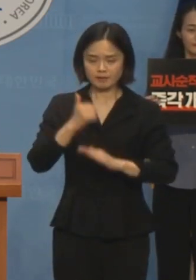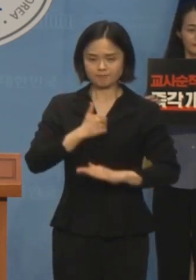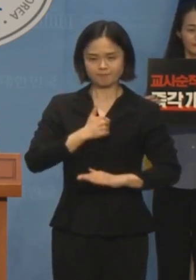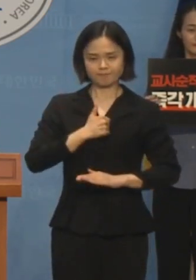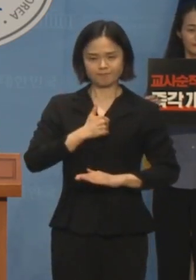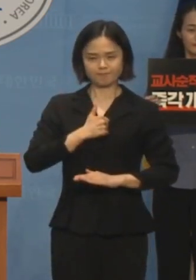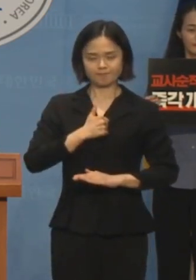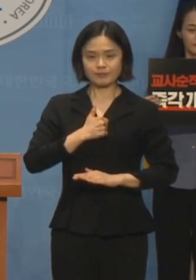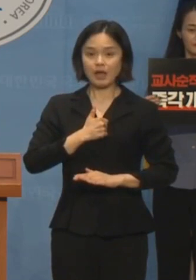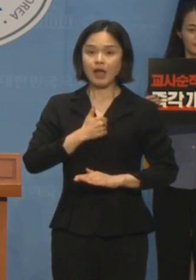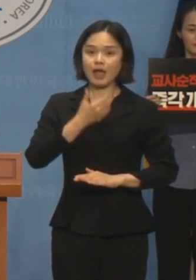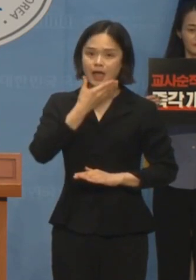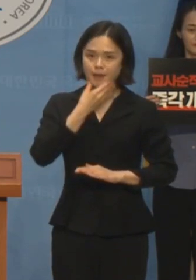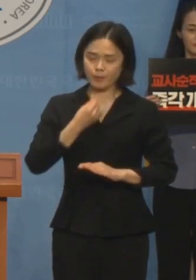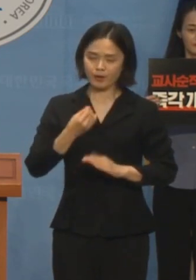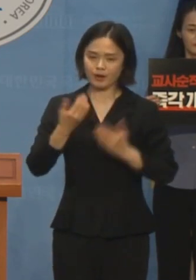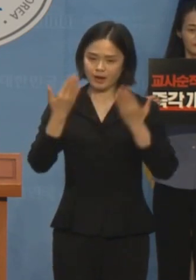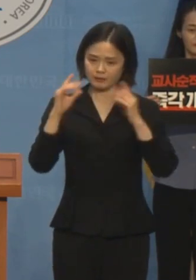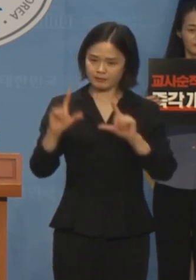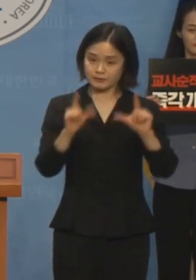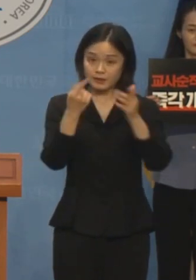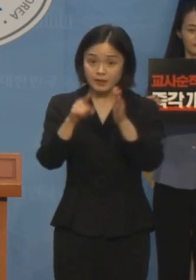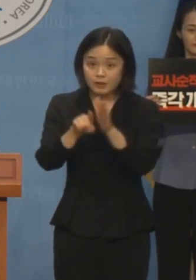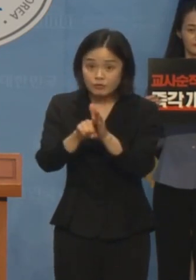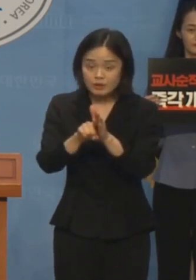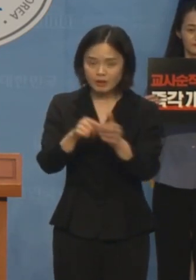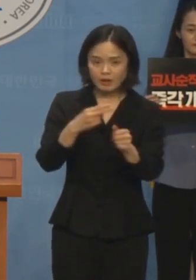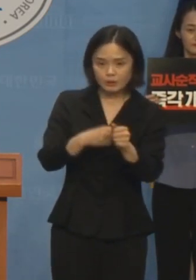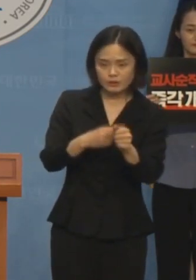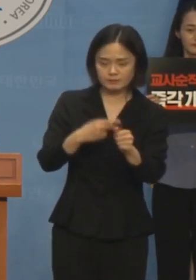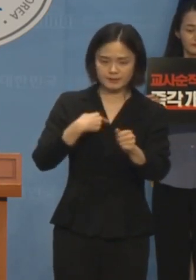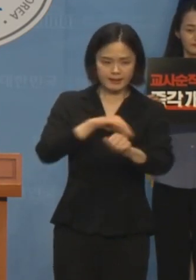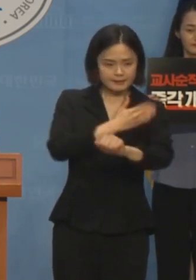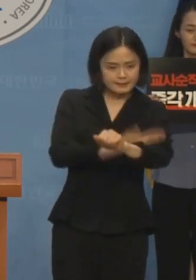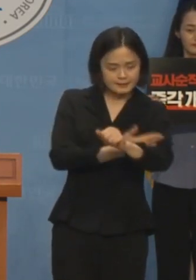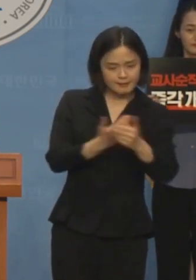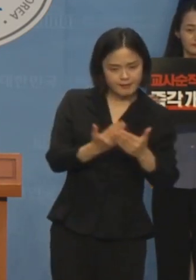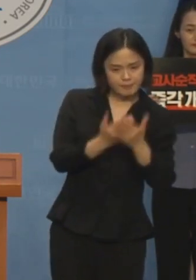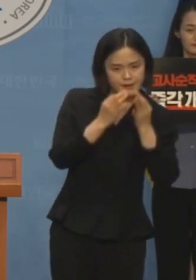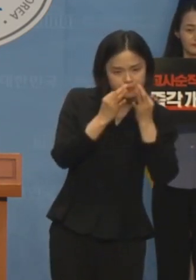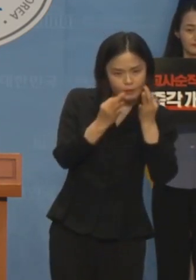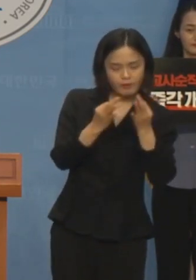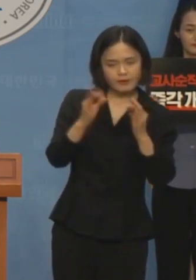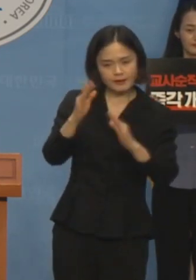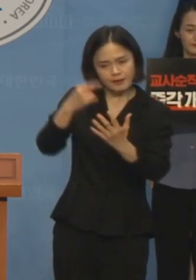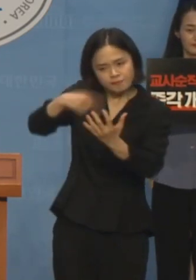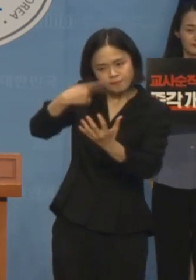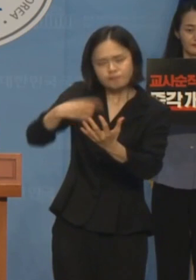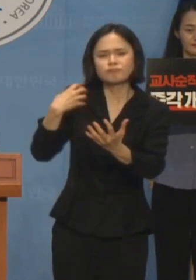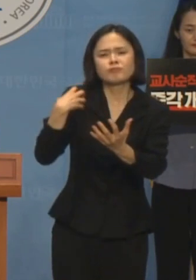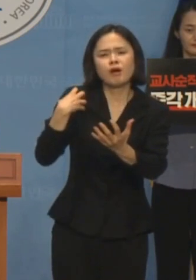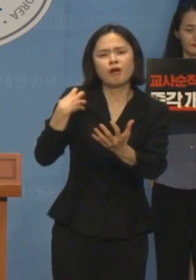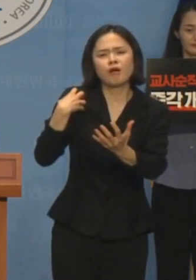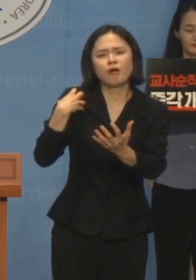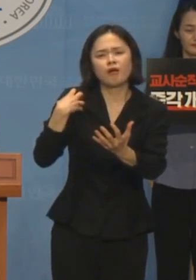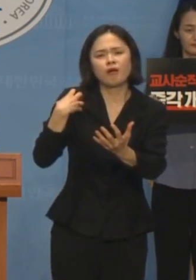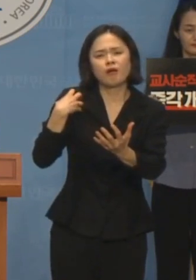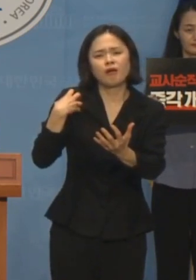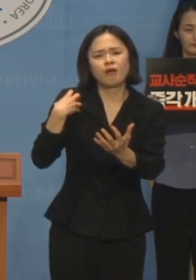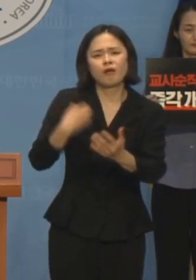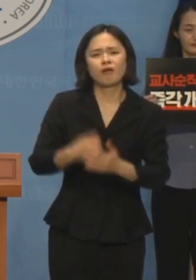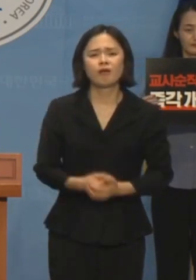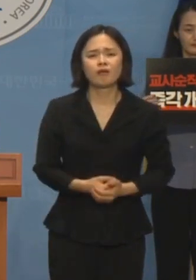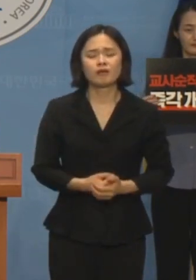있도록 수업하고 연구하고 자기 개발을 하는 분들입니다. 이 선생님들이 학교에서 다수의 많은 학생들의